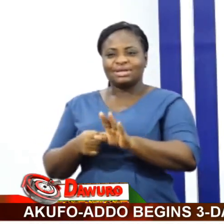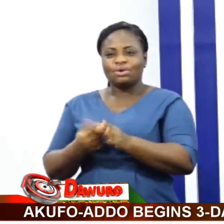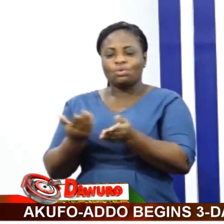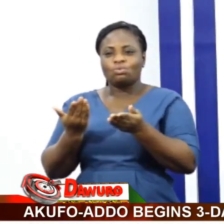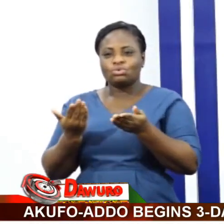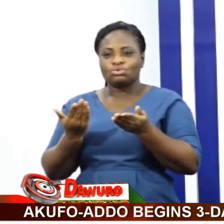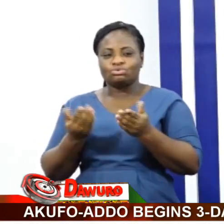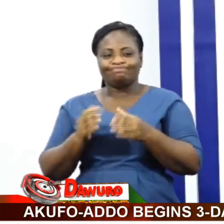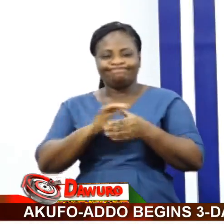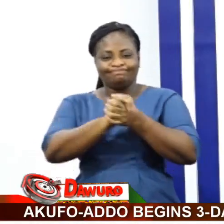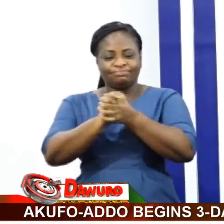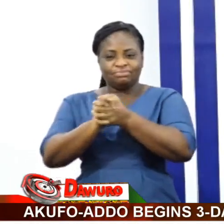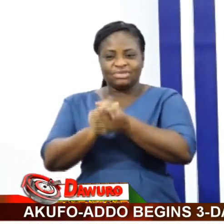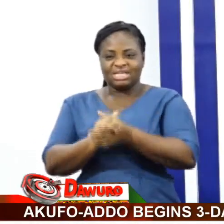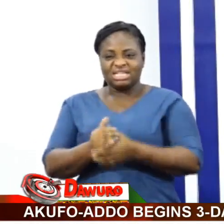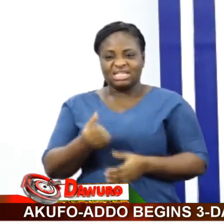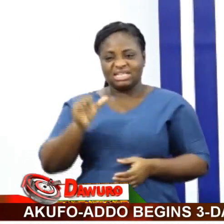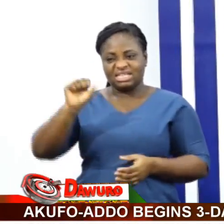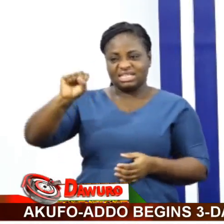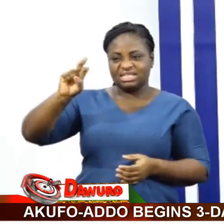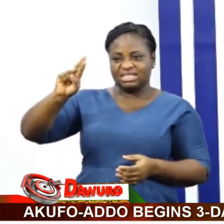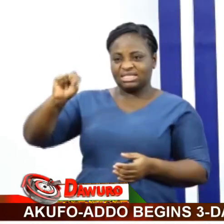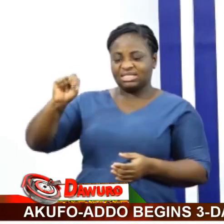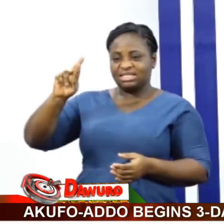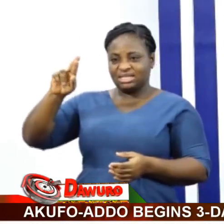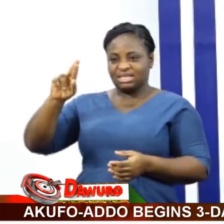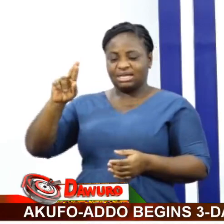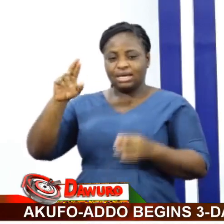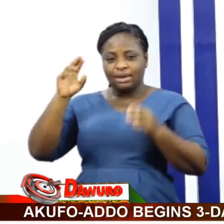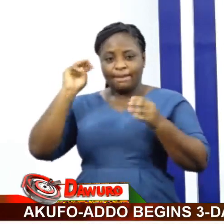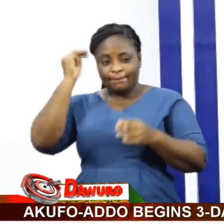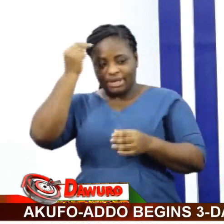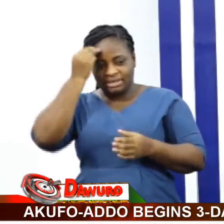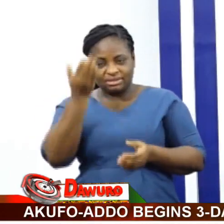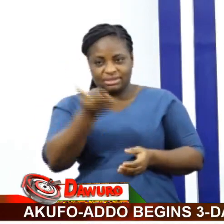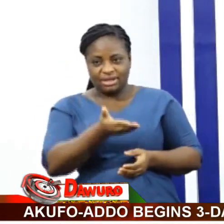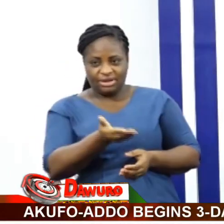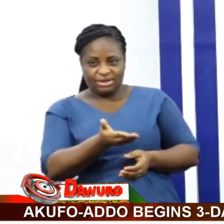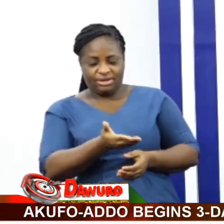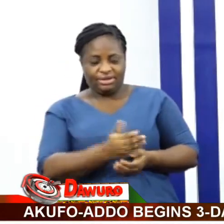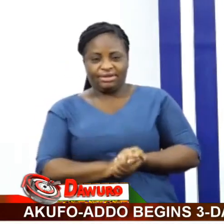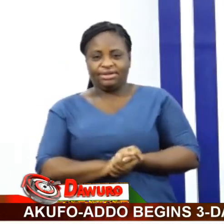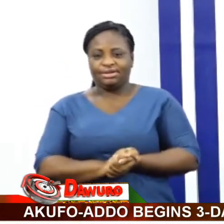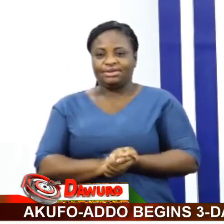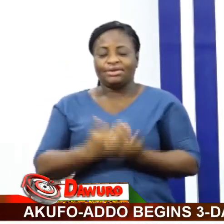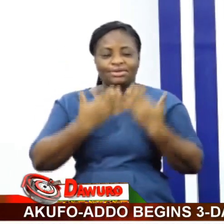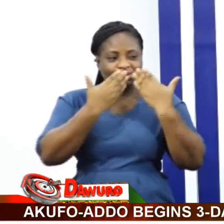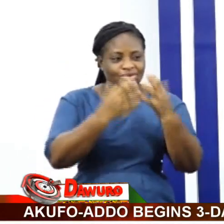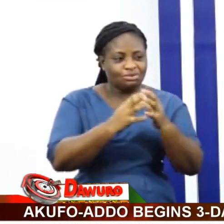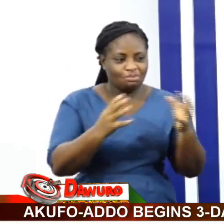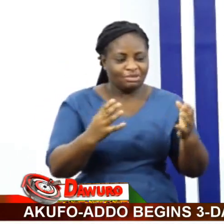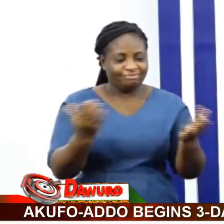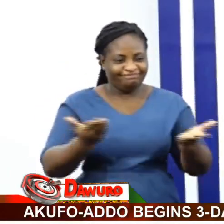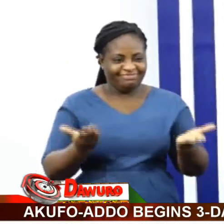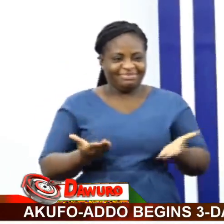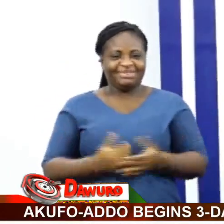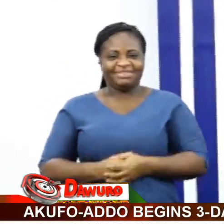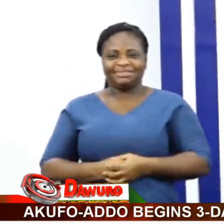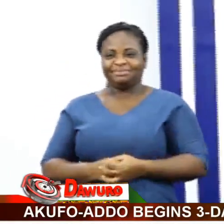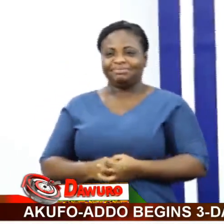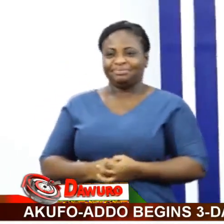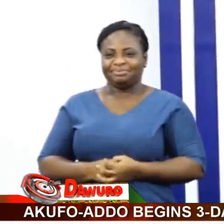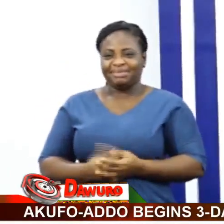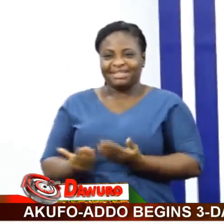bebre E intuwa di atu asuwa fwa Womu dede sa asu yaguro inyina Anwen imse Wonyi chinyi adwa O biyanshe Sede